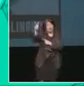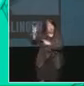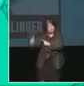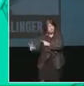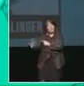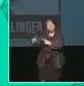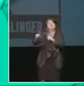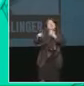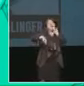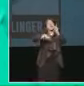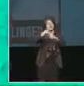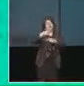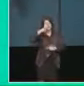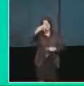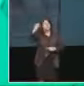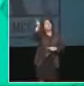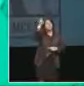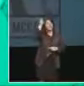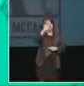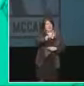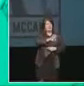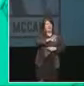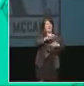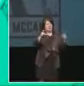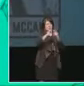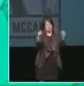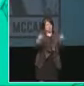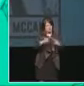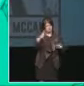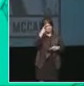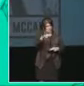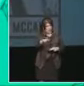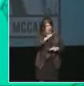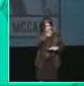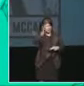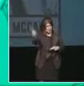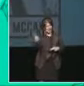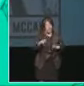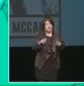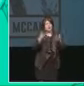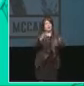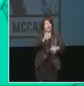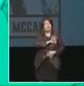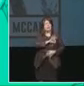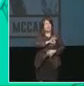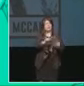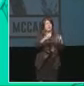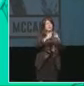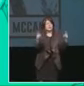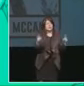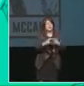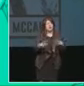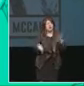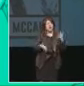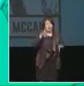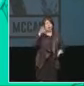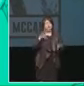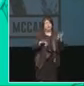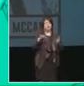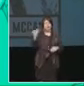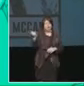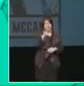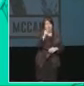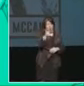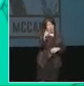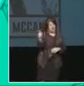del premio mondello internazionale come sapete ogni anno a Torino viene assegnato il premio mondello internazionale c'è un giudice monocratico che quest'anno è Giorgio Fontana